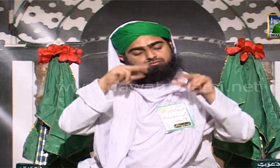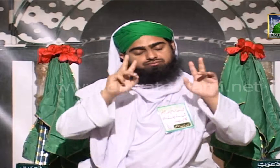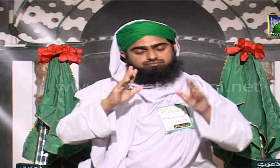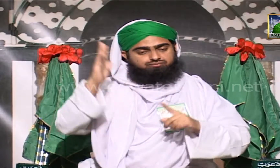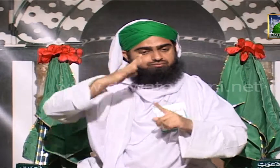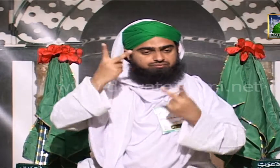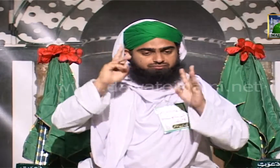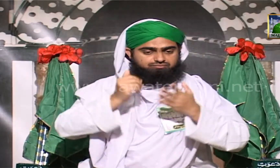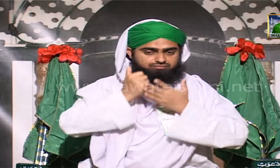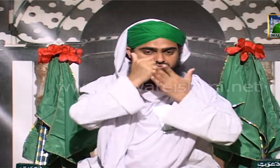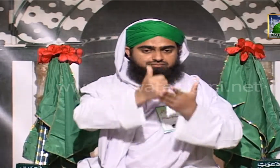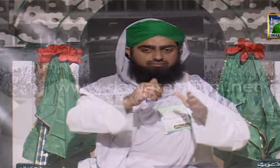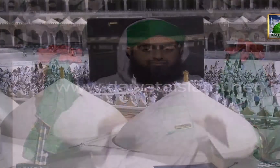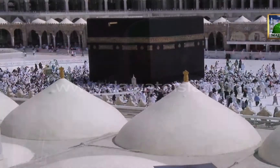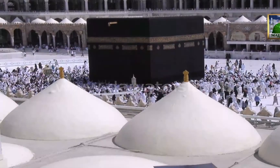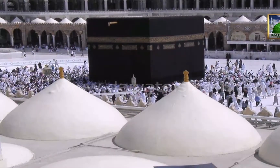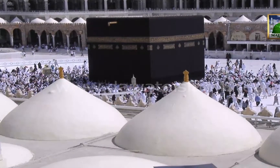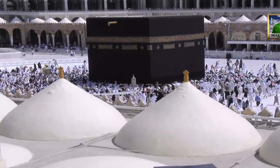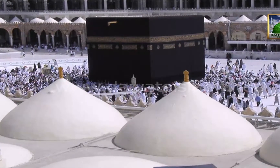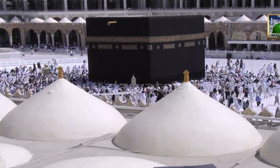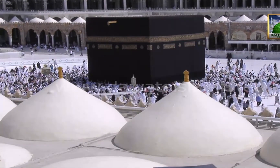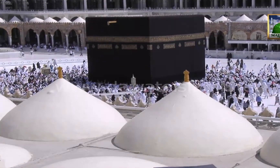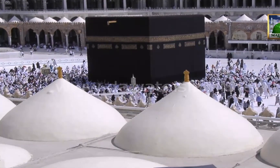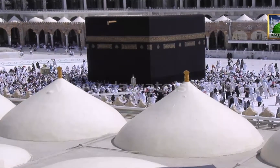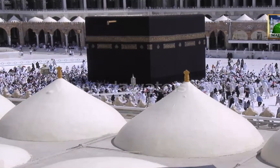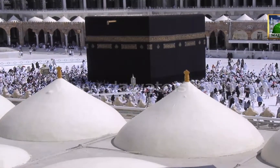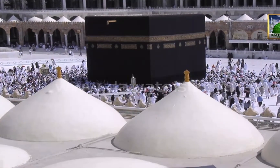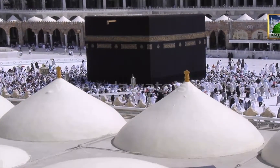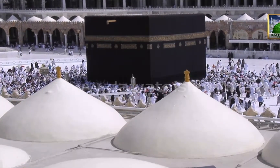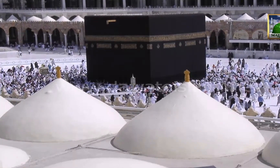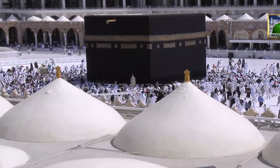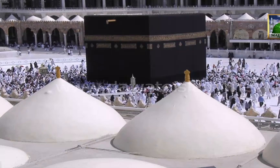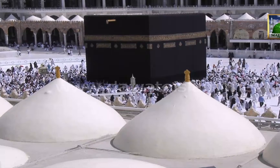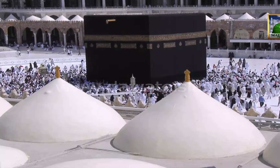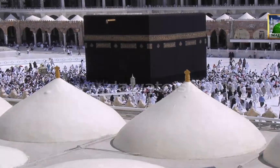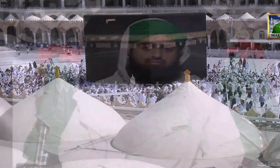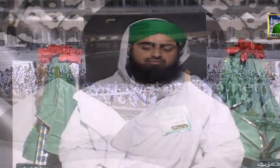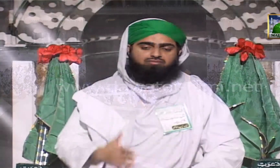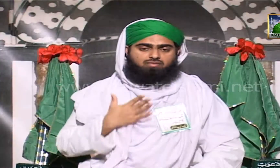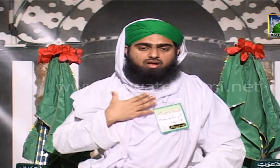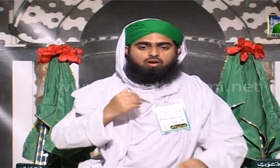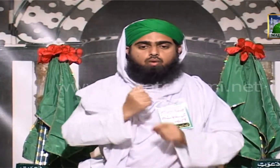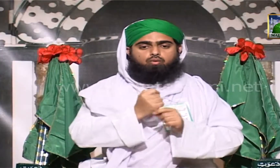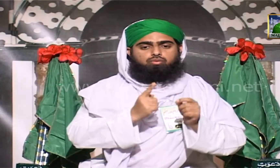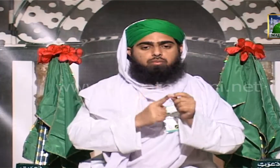ہے، اللہ تعالیٰ جس کو چاہے اس کو نواز دے۔ تو میرے غوث پاک کی تو بڑی شان